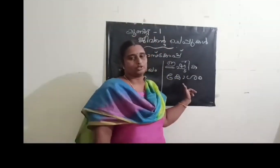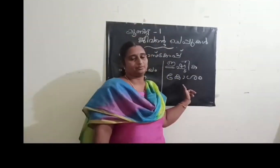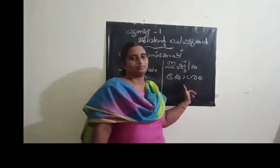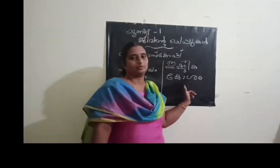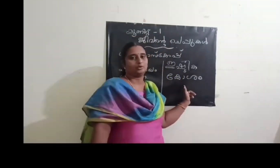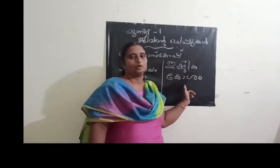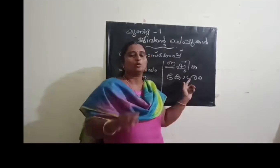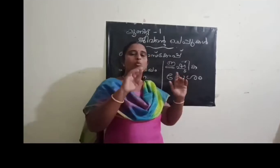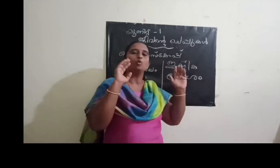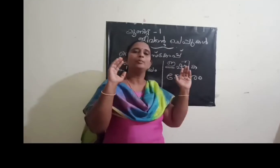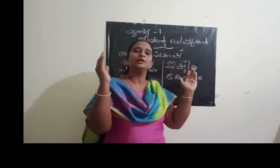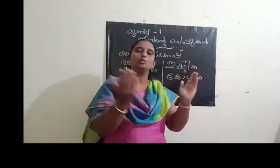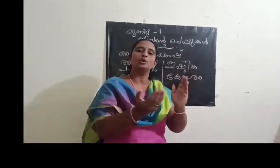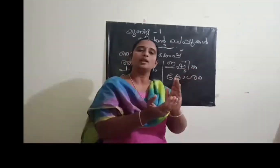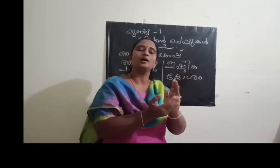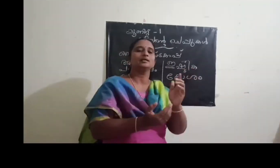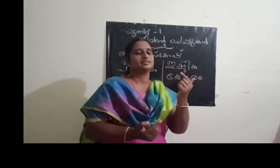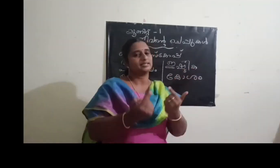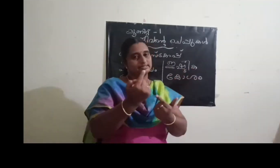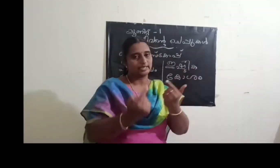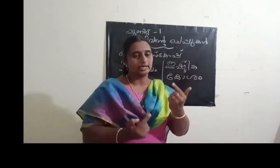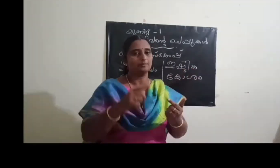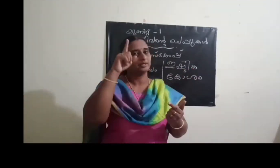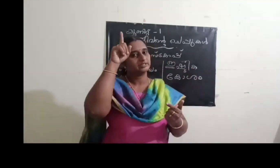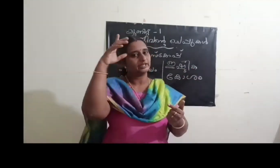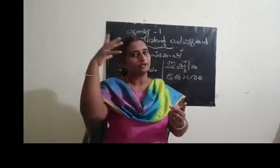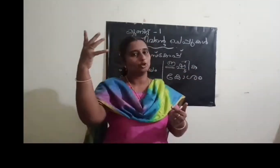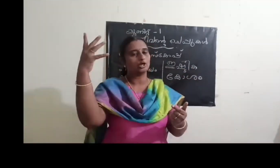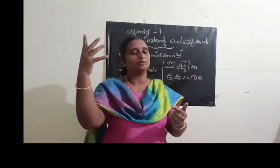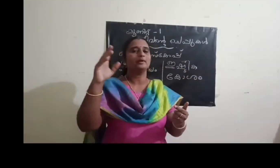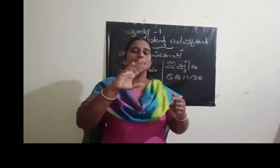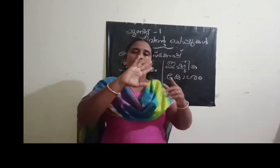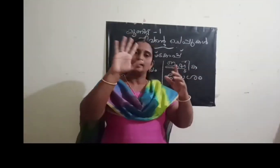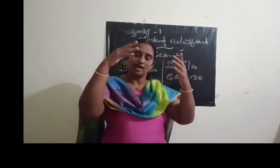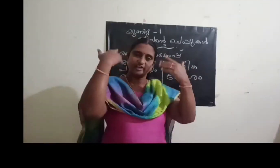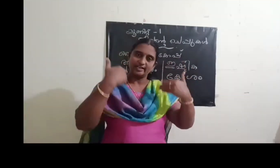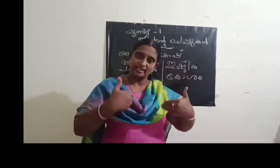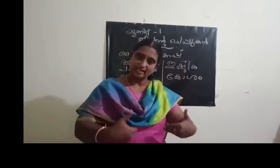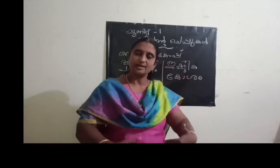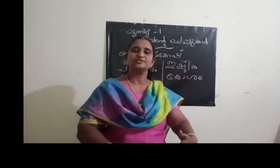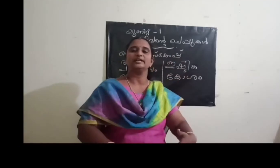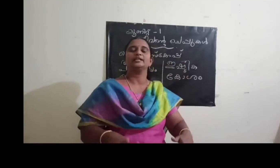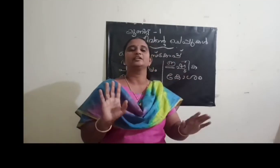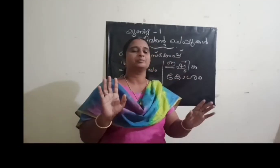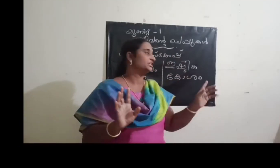കോശം. ഭൂമിയിലുള്ള സസ്യങ്ങളും ജന്തുക്കളും എല്ലാം, അവയുടെ എല്ലാം ശരീരം